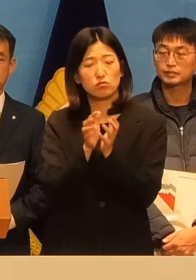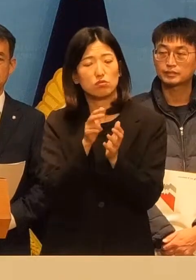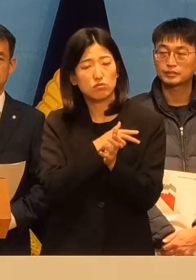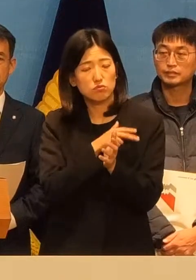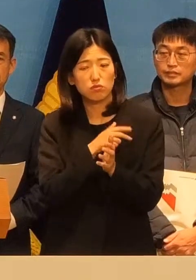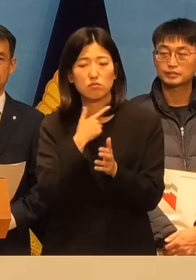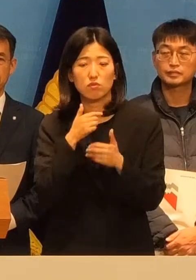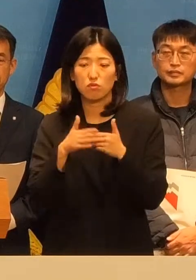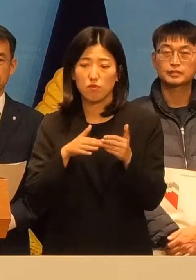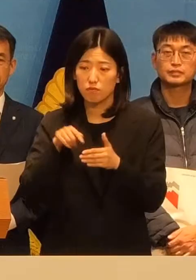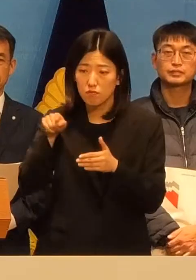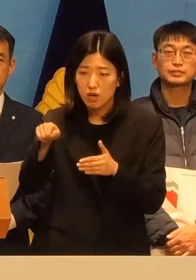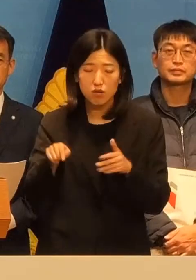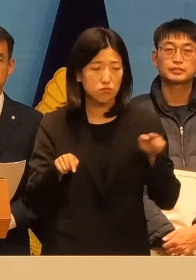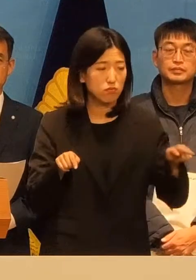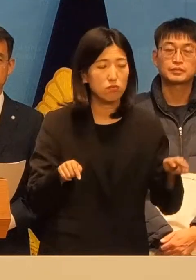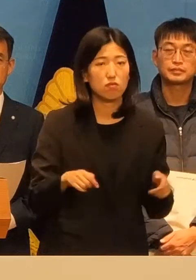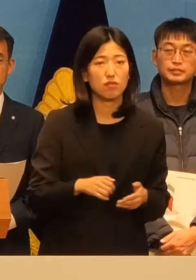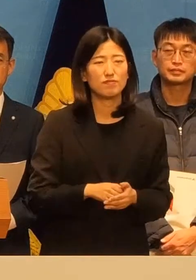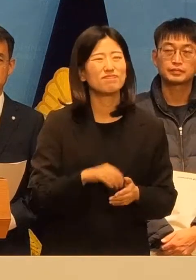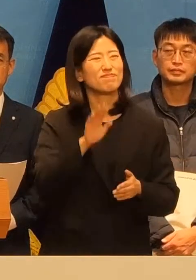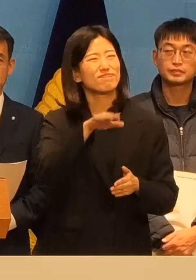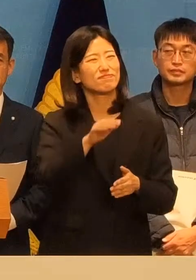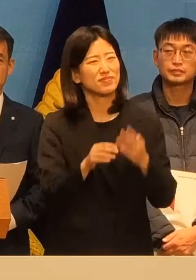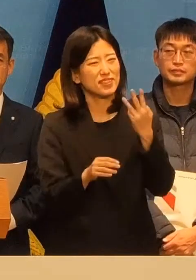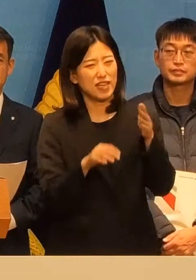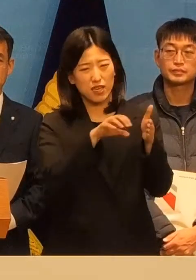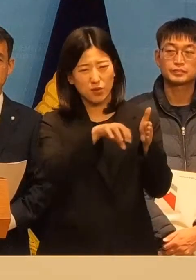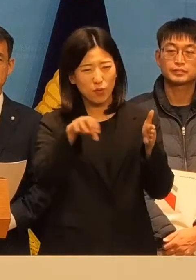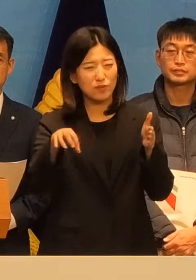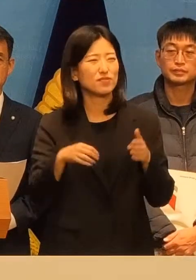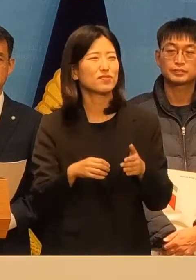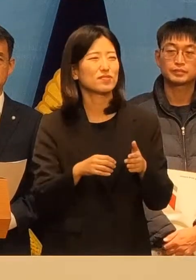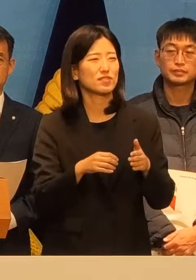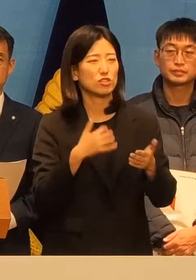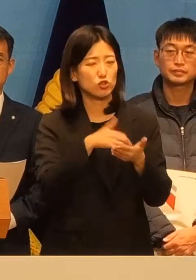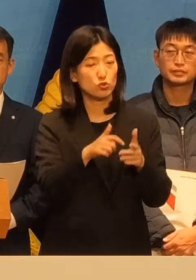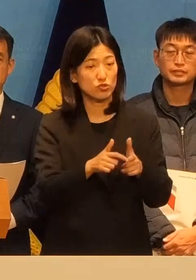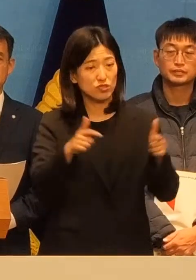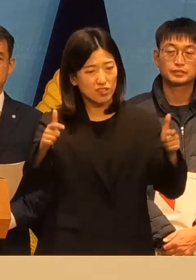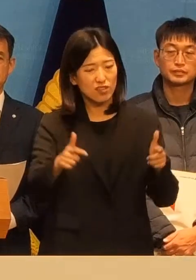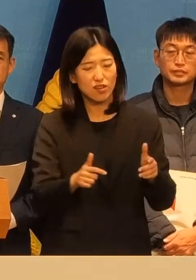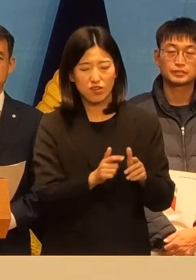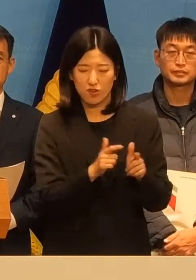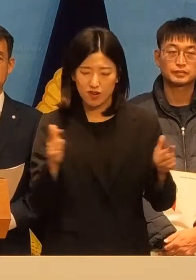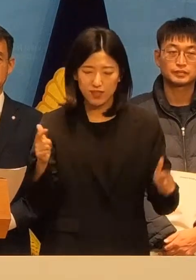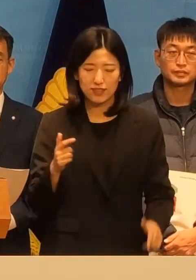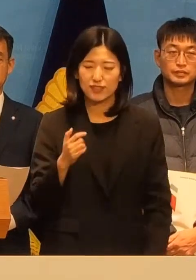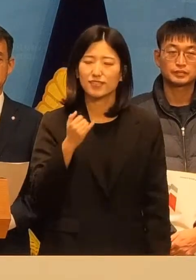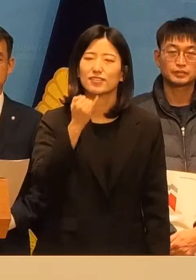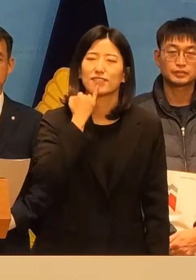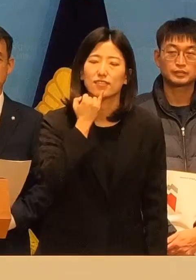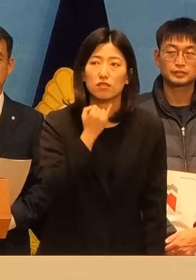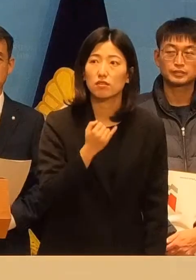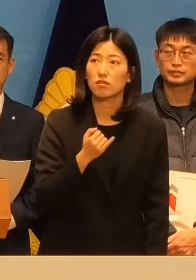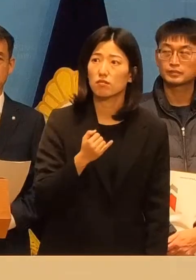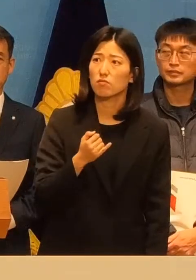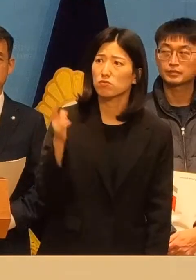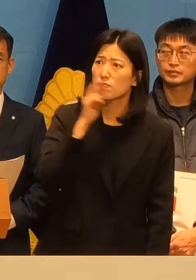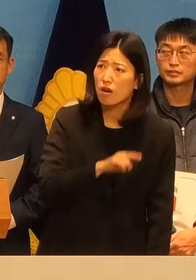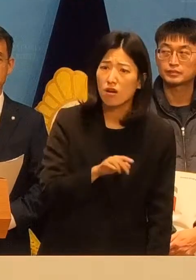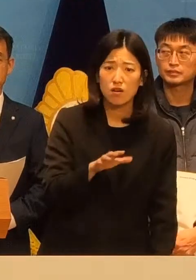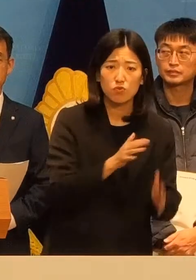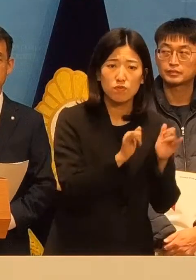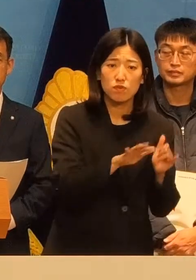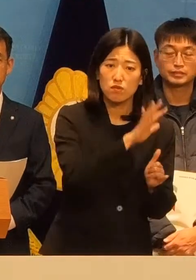대한 증차 예산에 만족하고 이 부분에 대해서 홍보하는 것에 역시 실망감을 금치 못했습니다. 조속히 본질적인